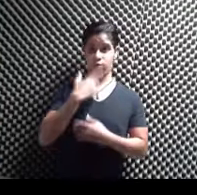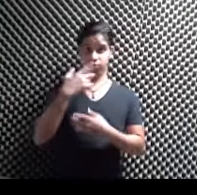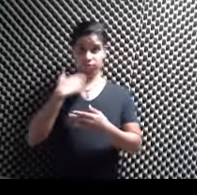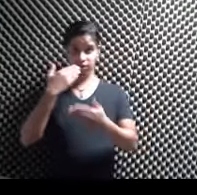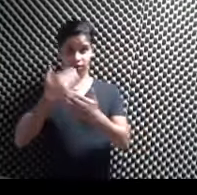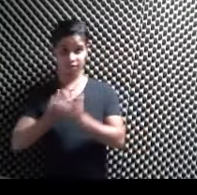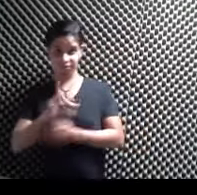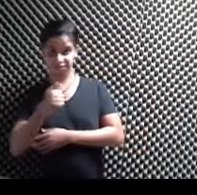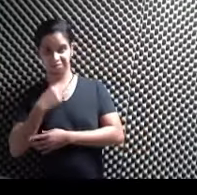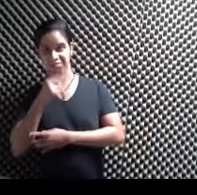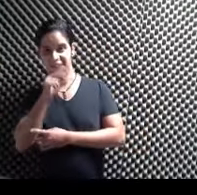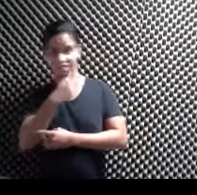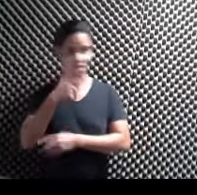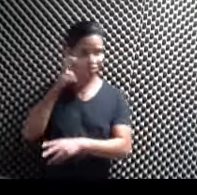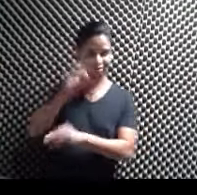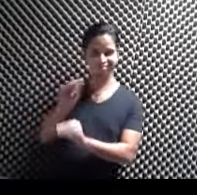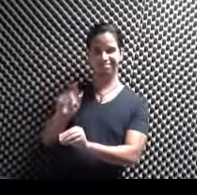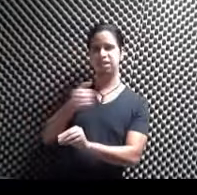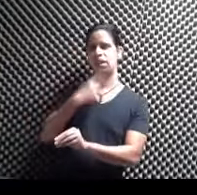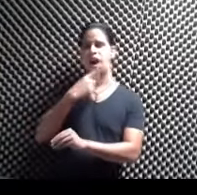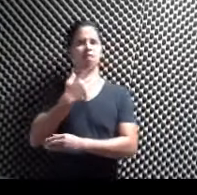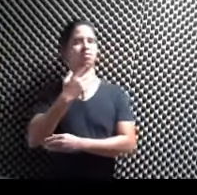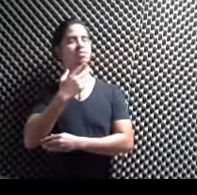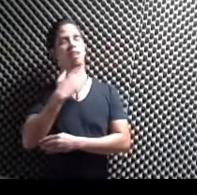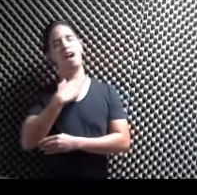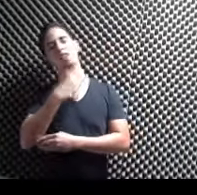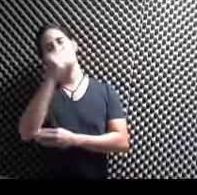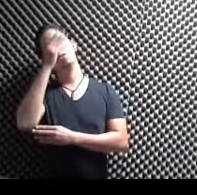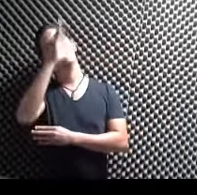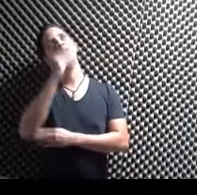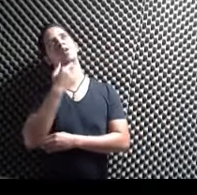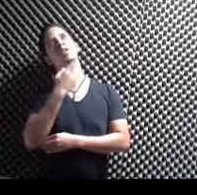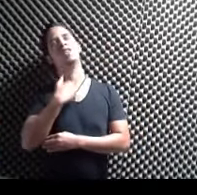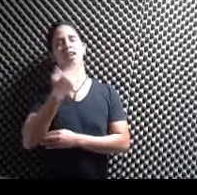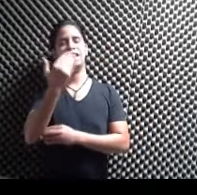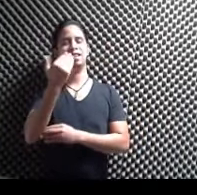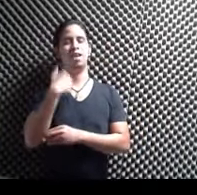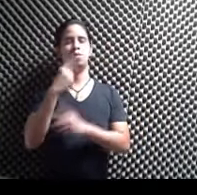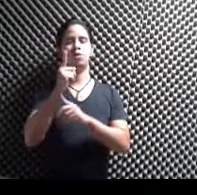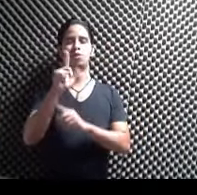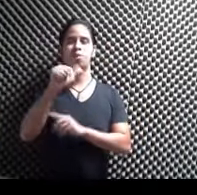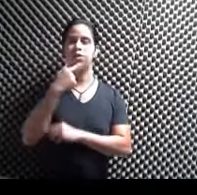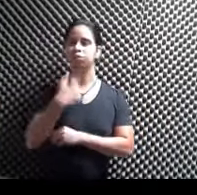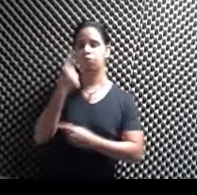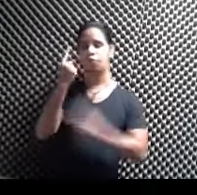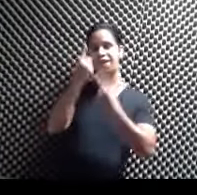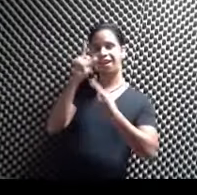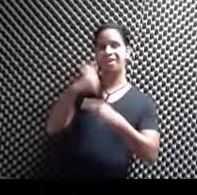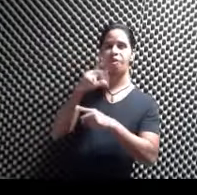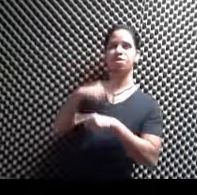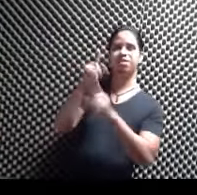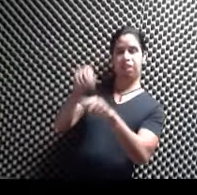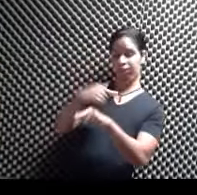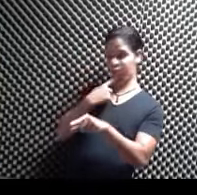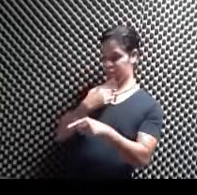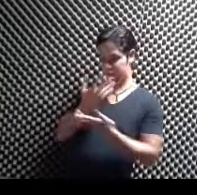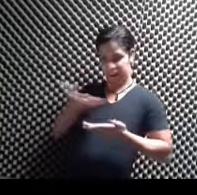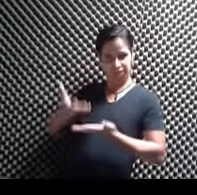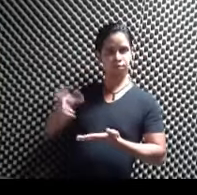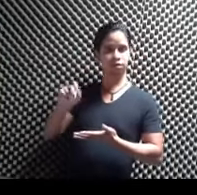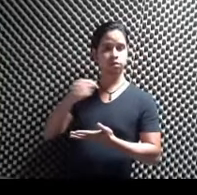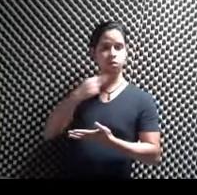hemos llegado. No, ay, Virgen Santa, Dios mío, casi 15 minutos después. Si te creías que ya no venía, aquí estamos. Es